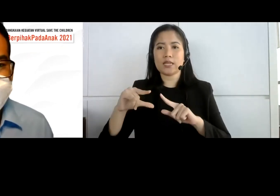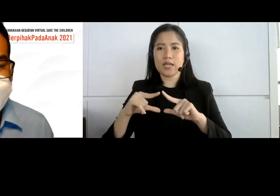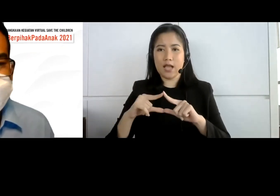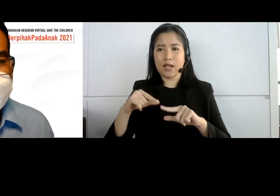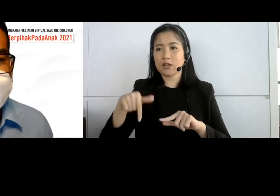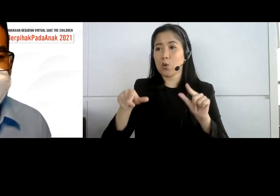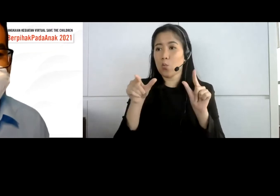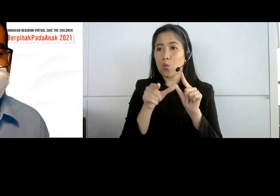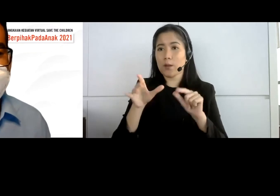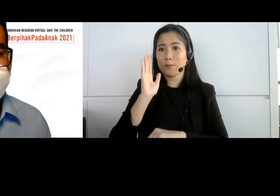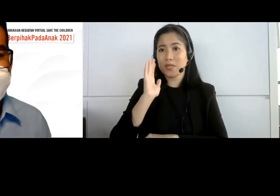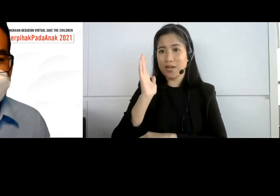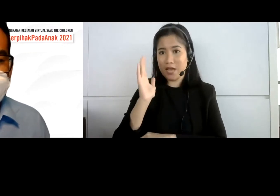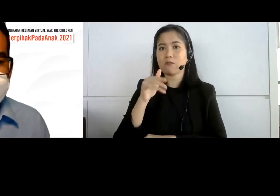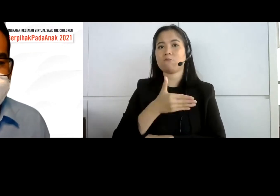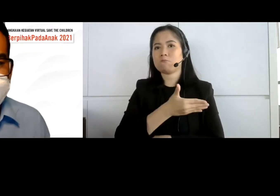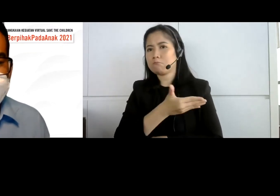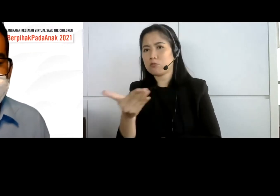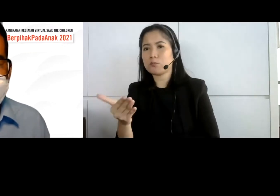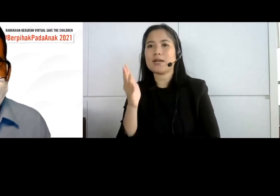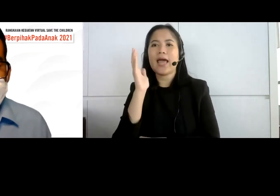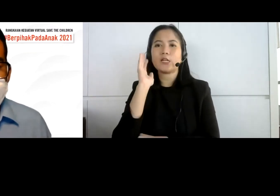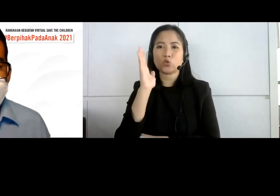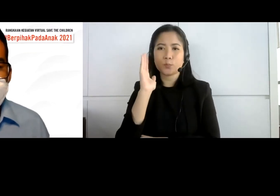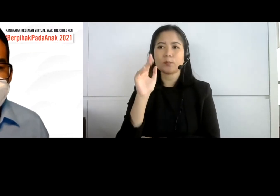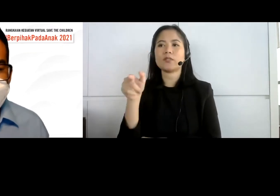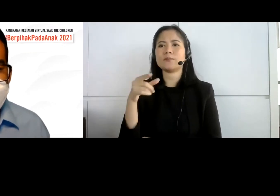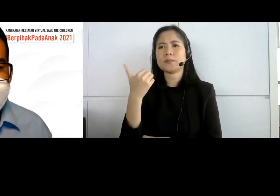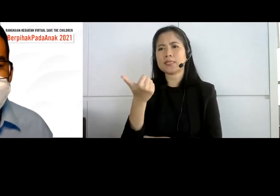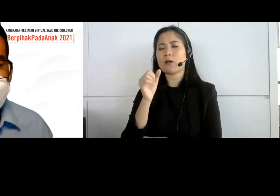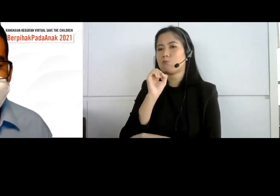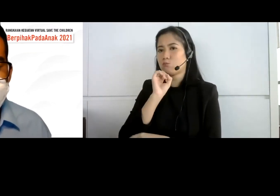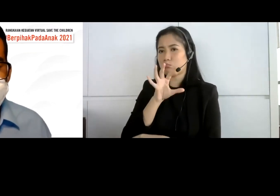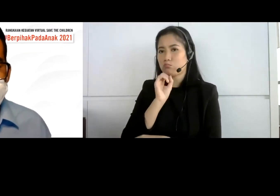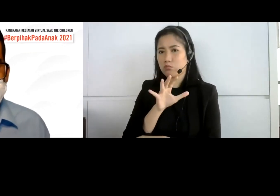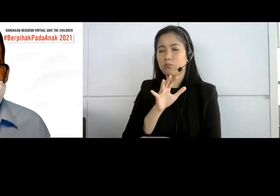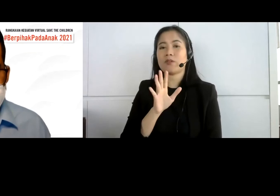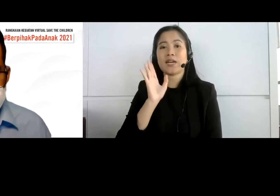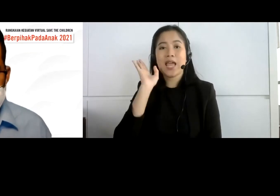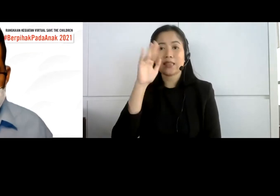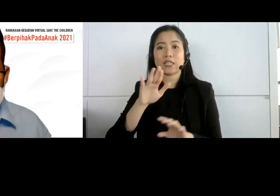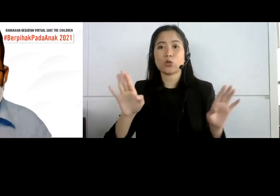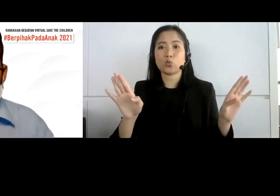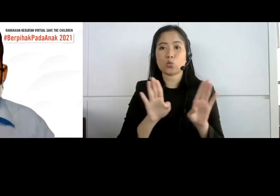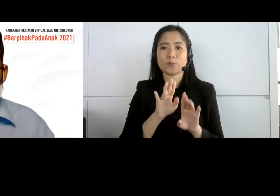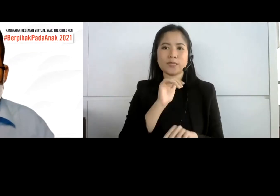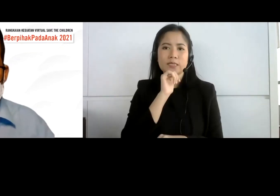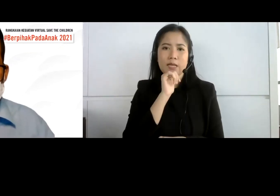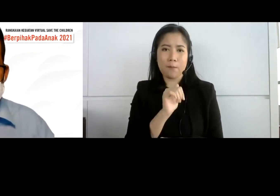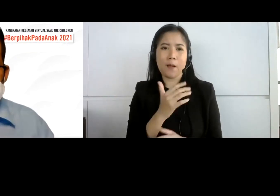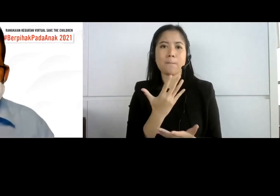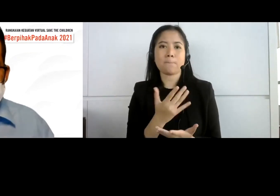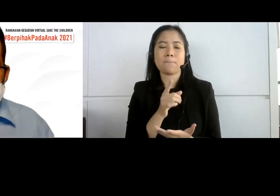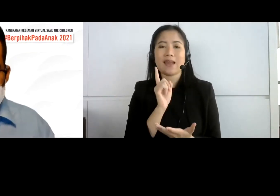kami akan meminta kesediaan para narasumber untuk memberikan pemaparannya dan juga nanti akan ditutup dengan